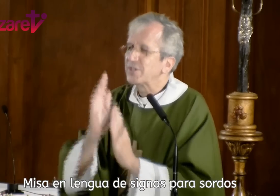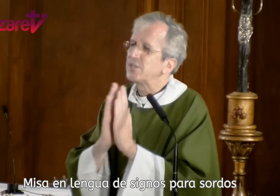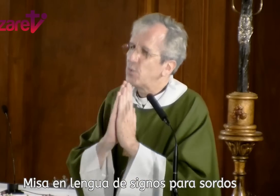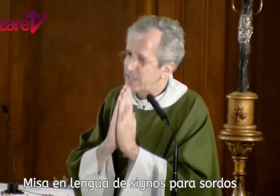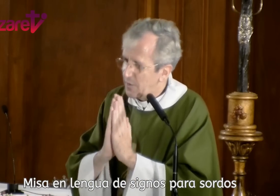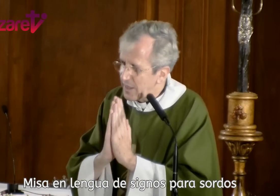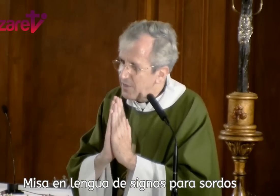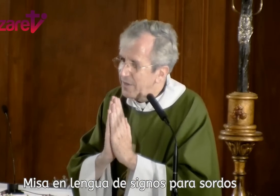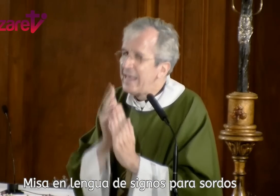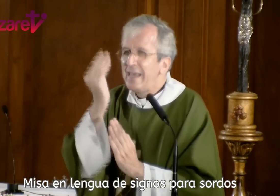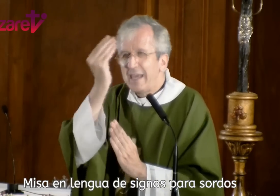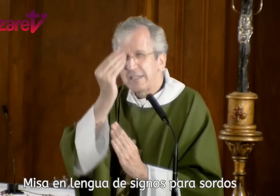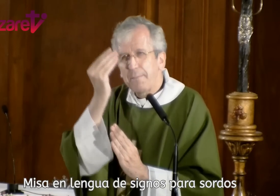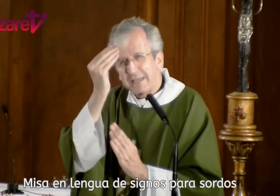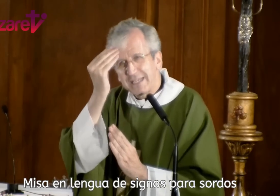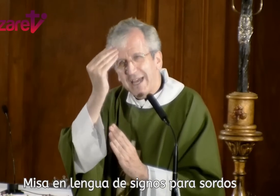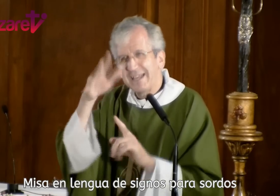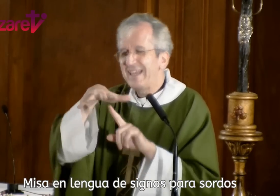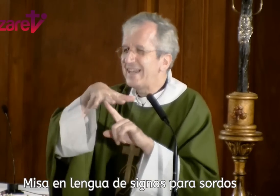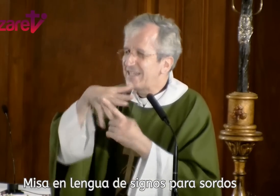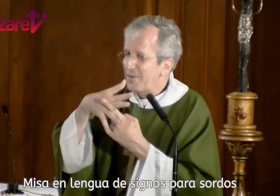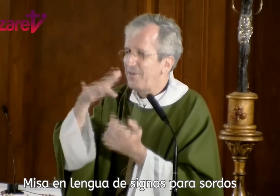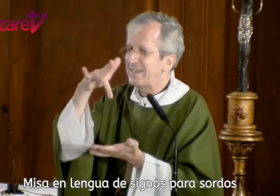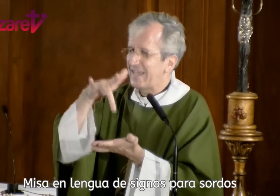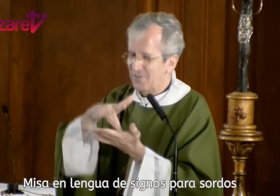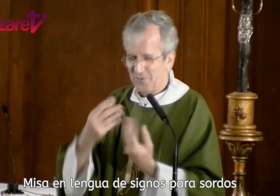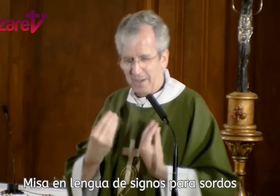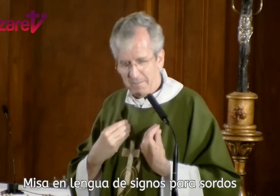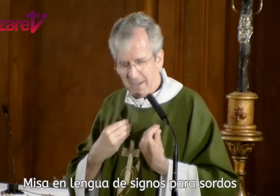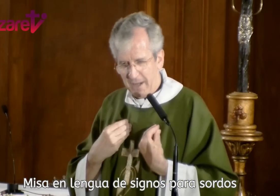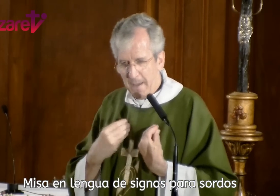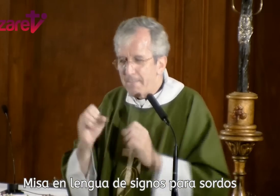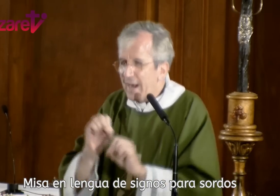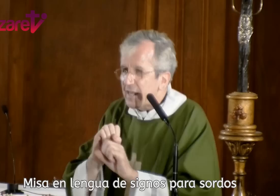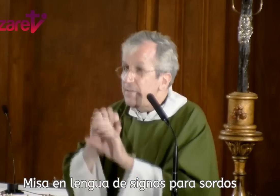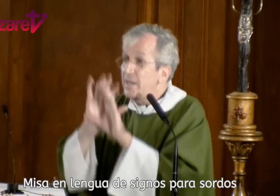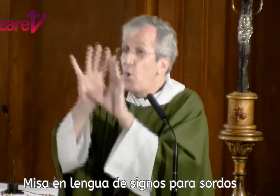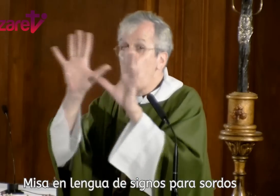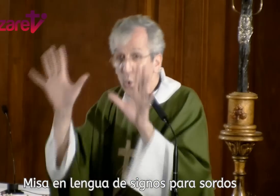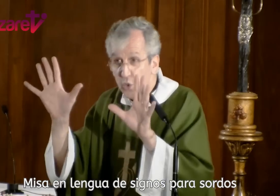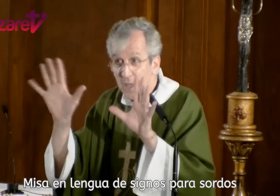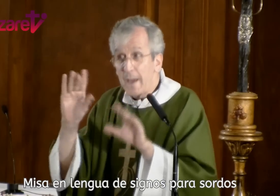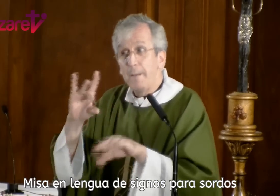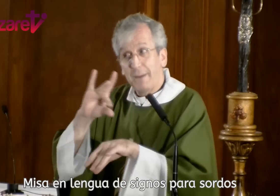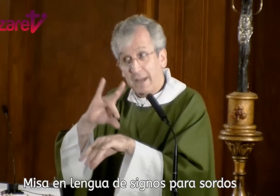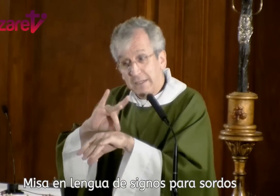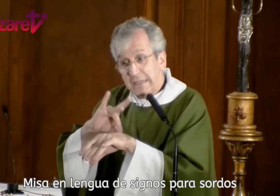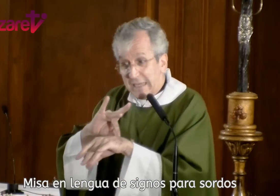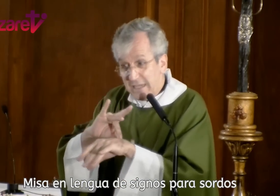que es nuestra oración, ese pensar en las situaciones que nos toca vivir para recibir luz, para que el